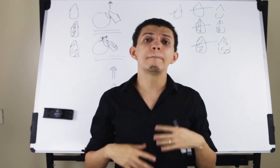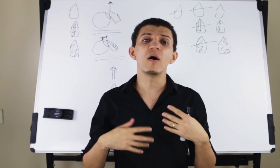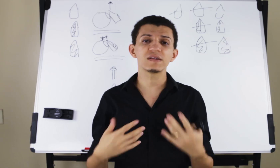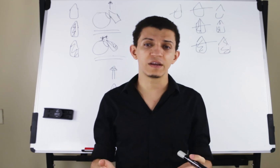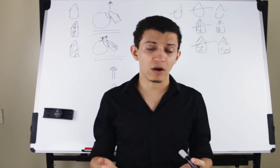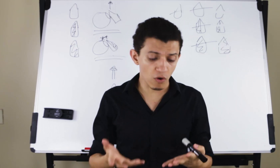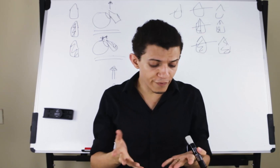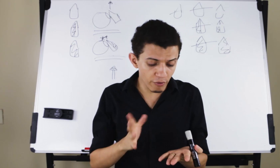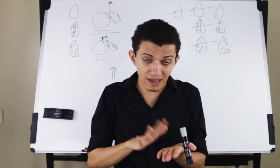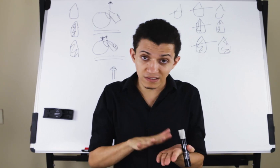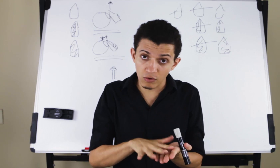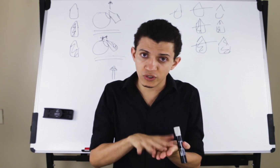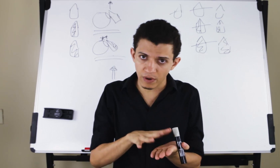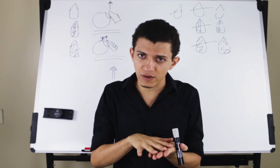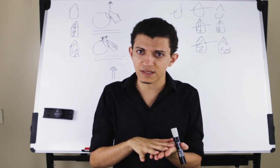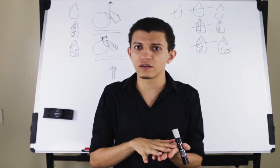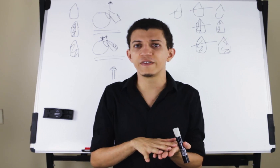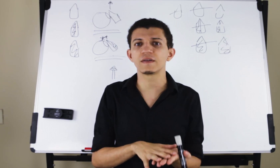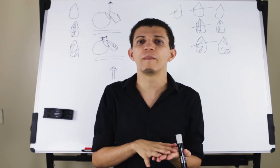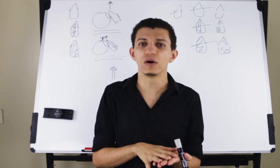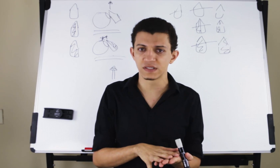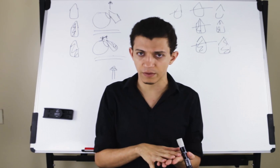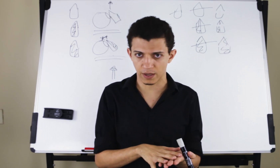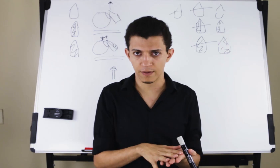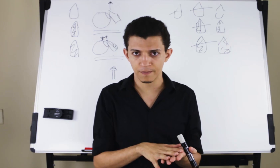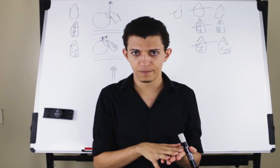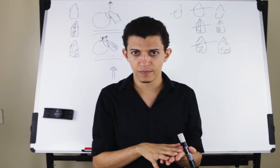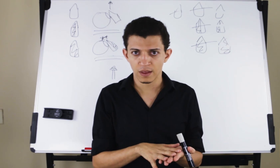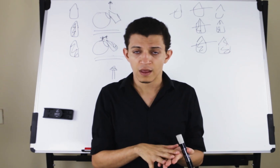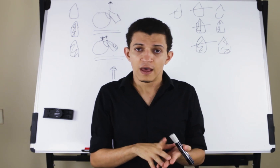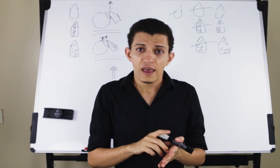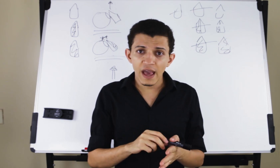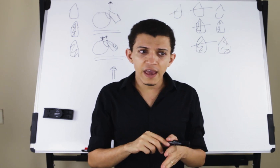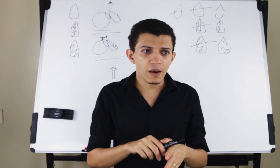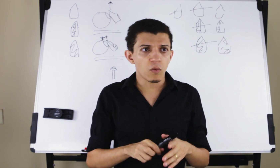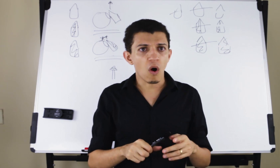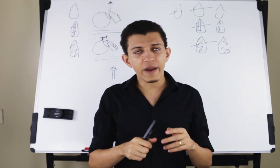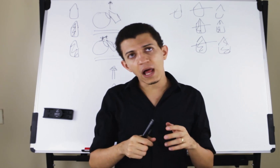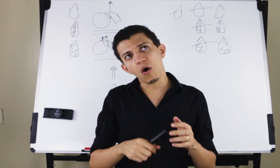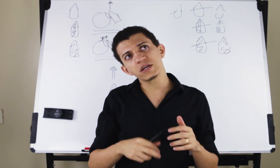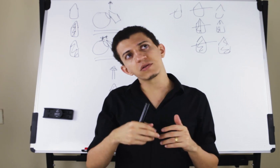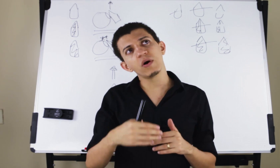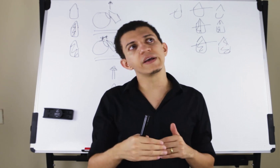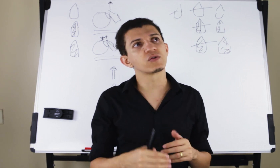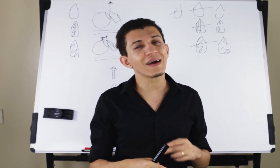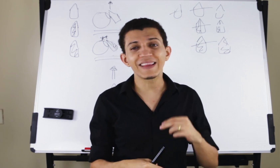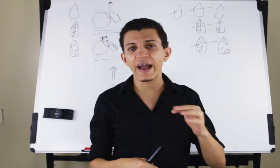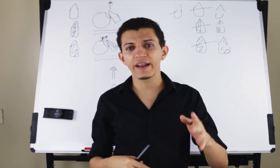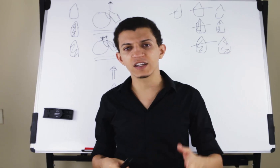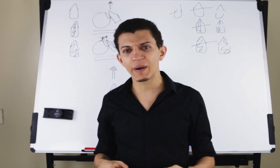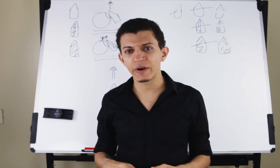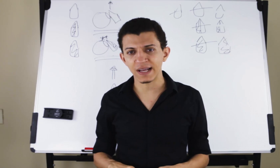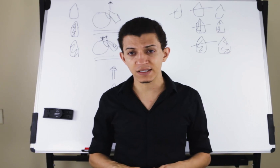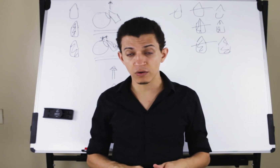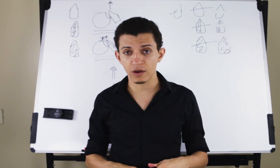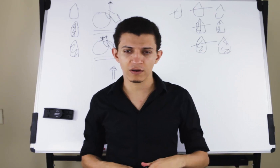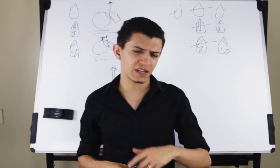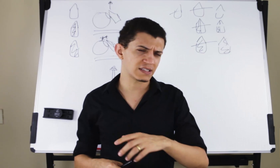por cima. A configuração de mão está sendo vista por cima. E aí, qual que é a lógica do risco? Uma técnica de memorização que você sabe que